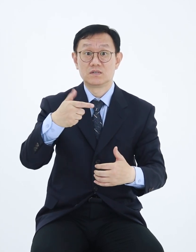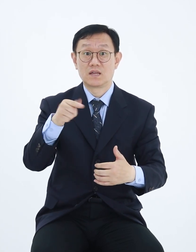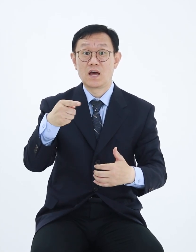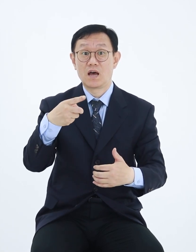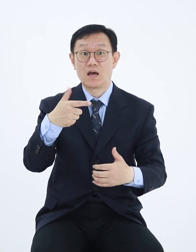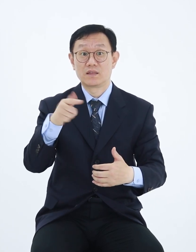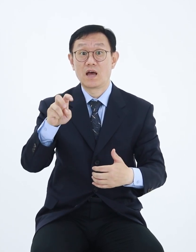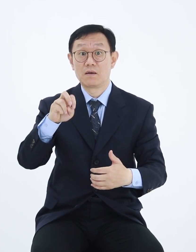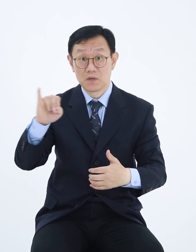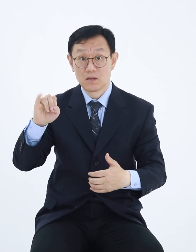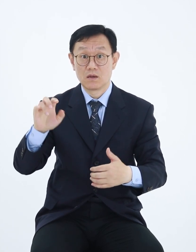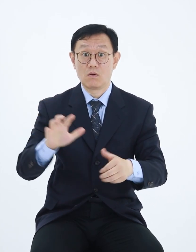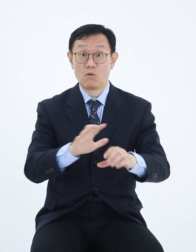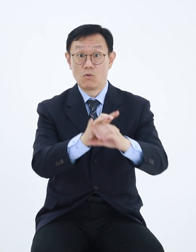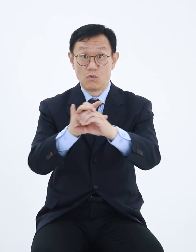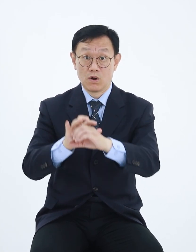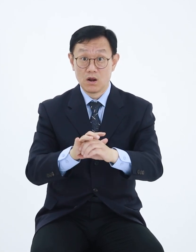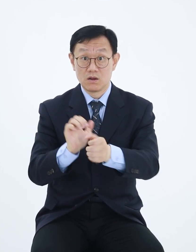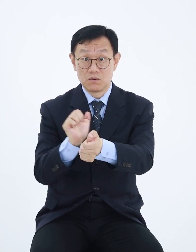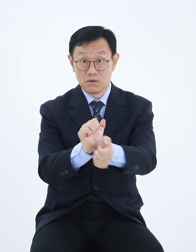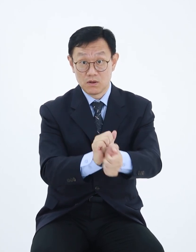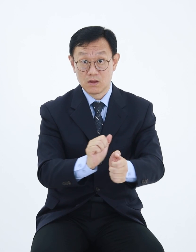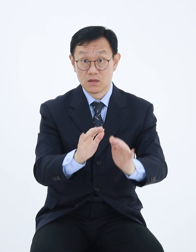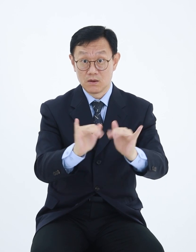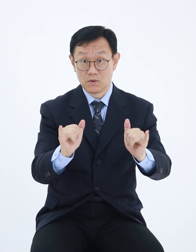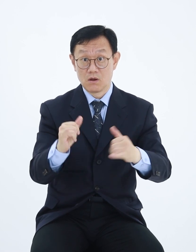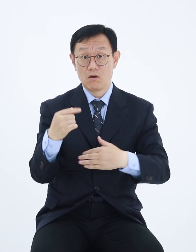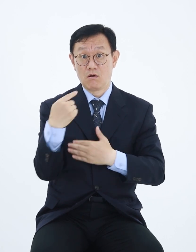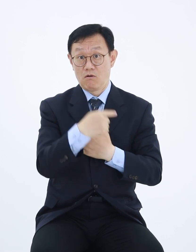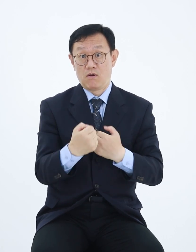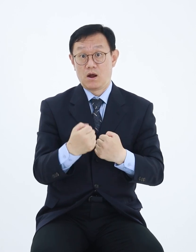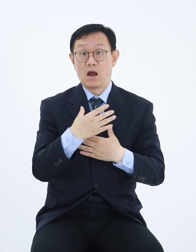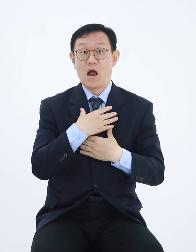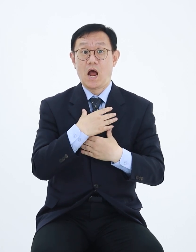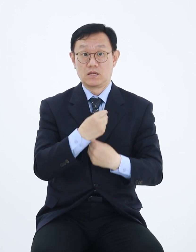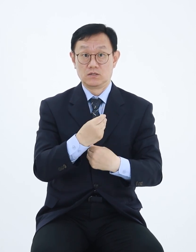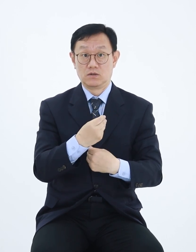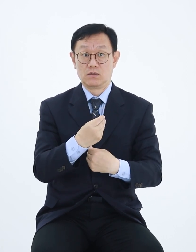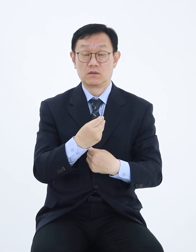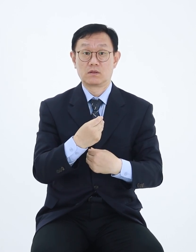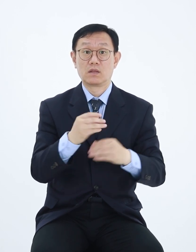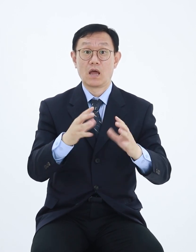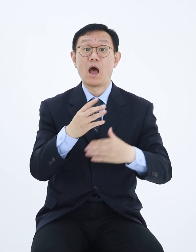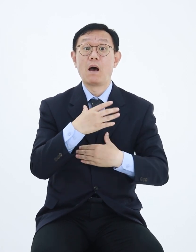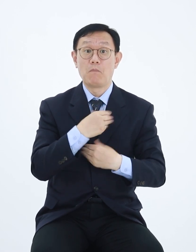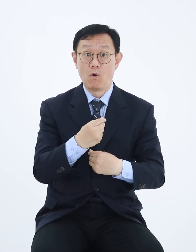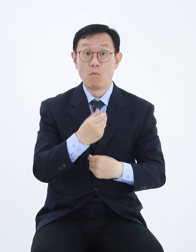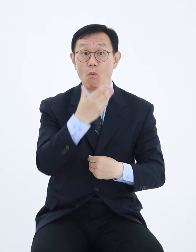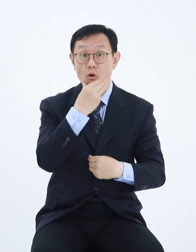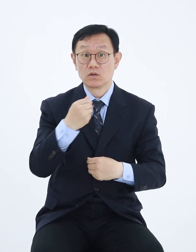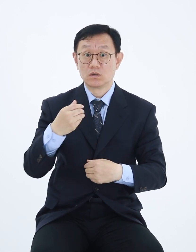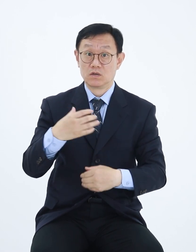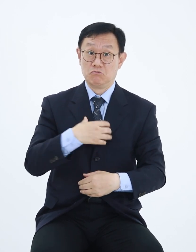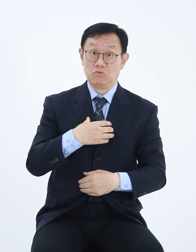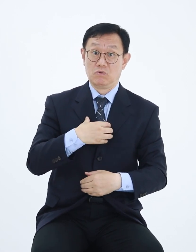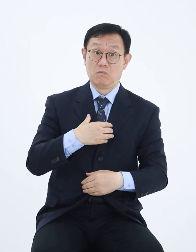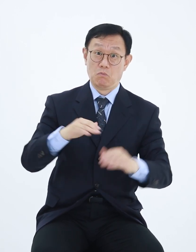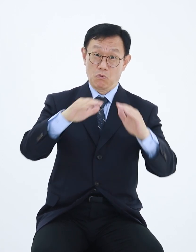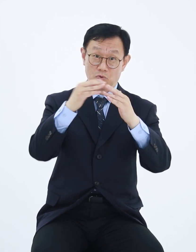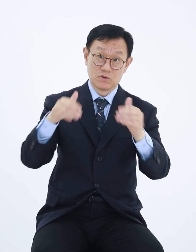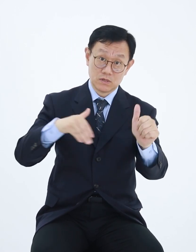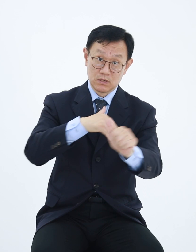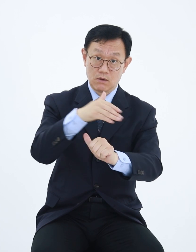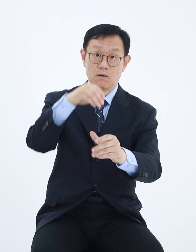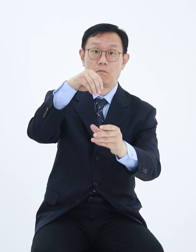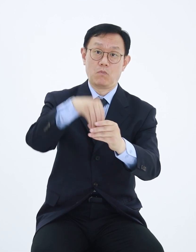코로나19 같은 전염병 등 사람들의 건강, 안전, 안보, 복지를 위협하는 모든 상황이